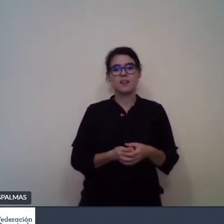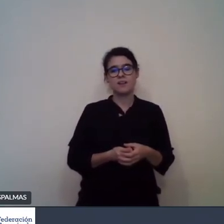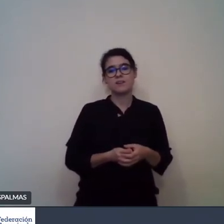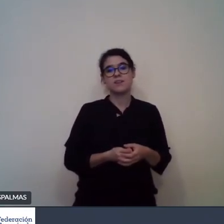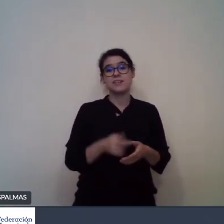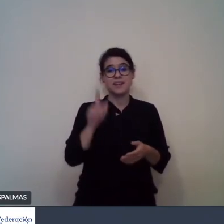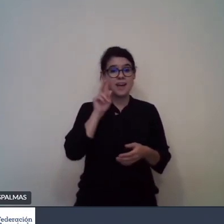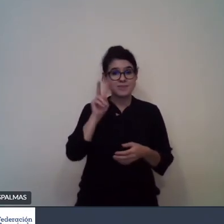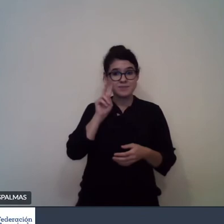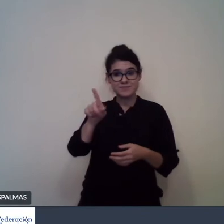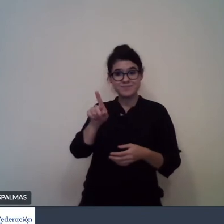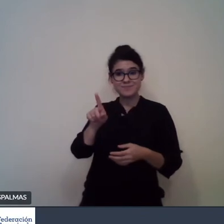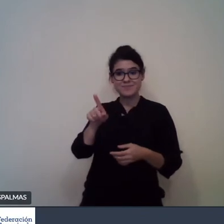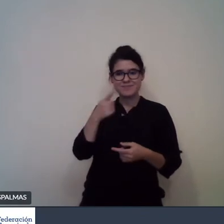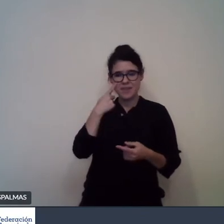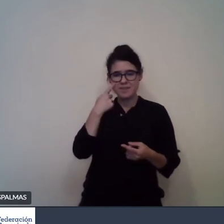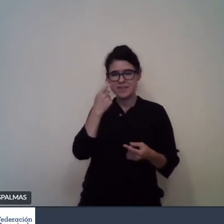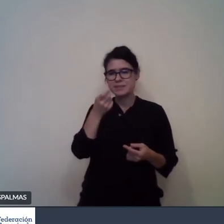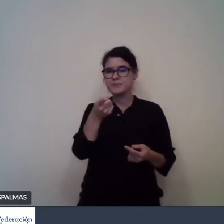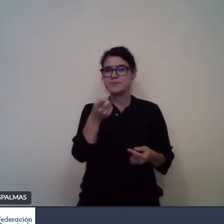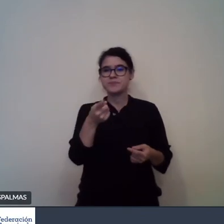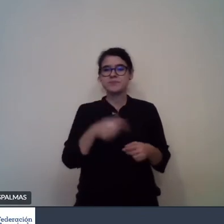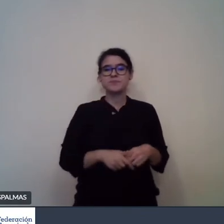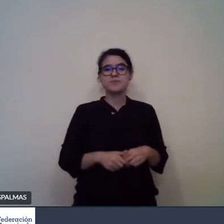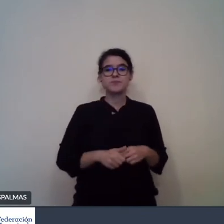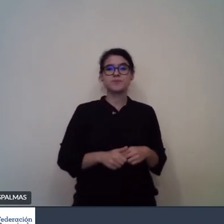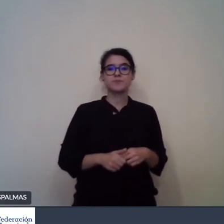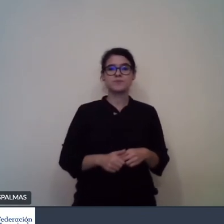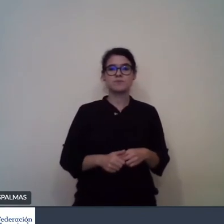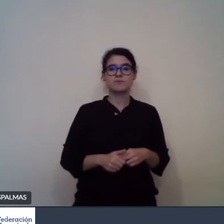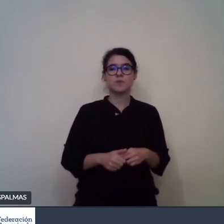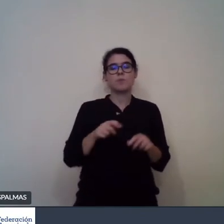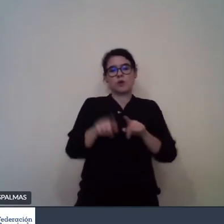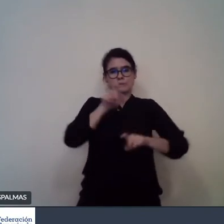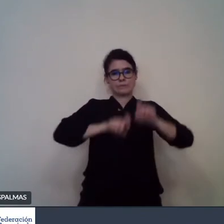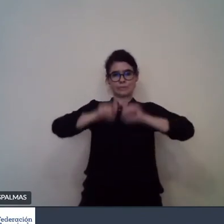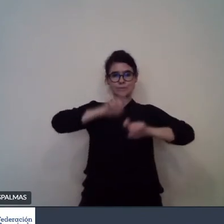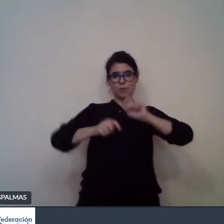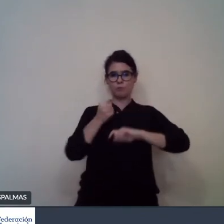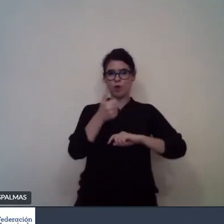aquí, si os fijáis, vamos a ir un poquito más atrás.